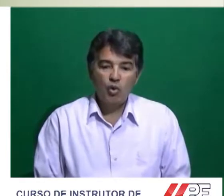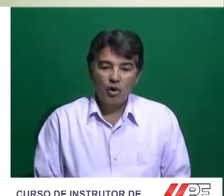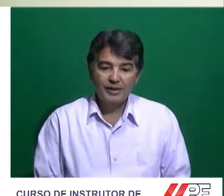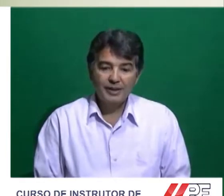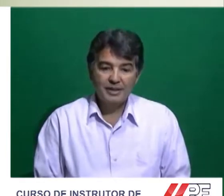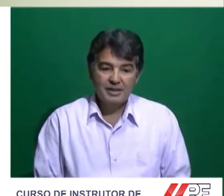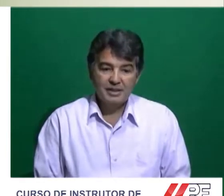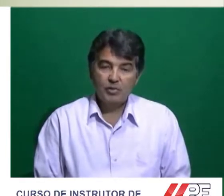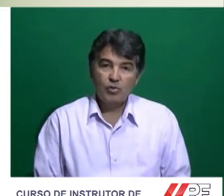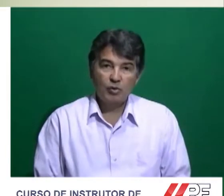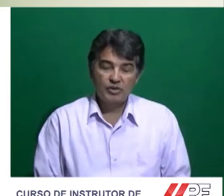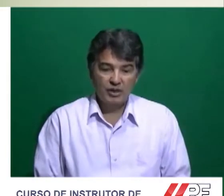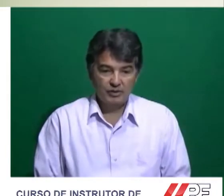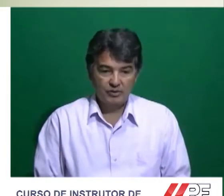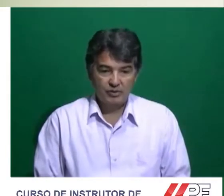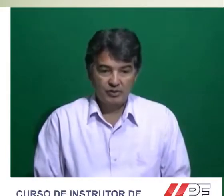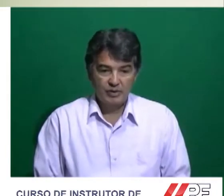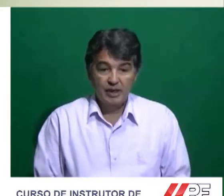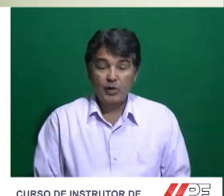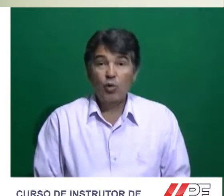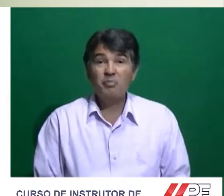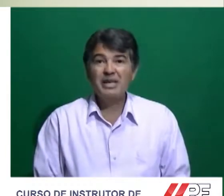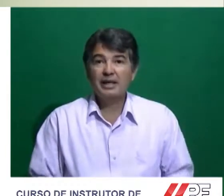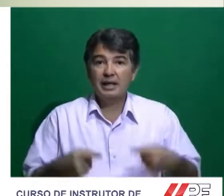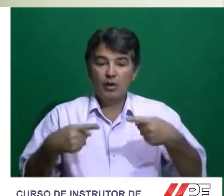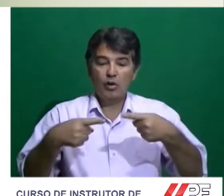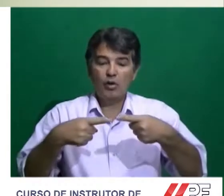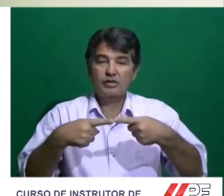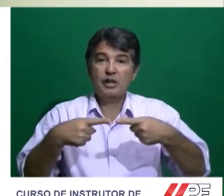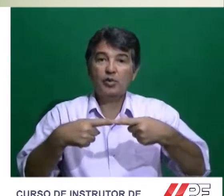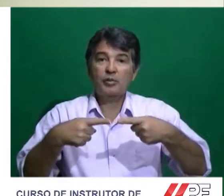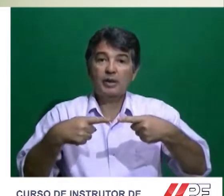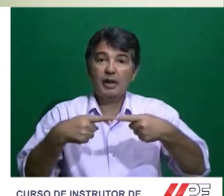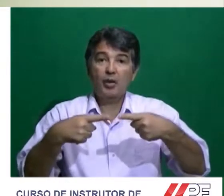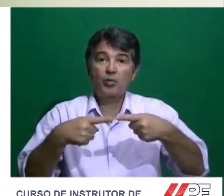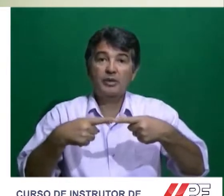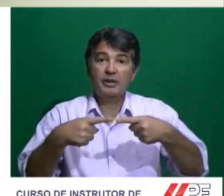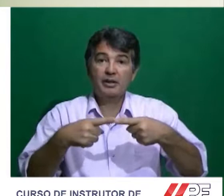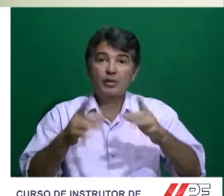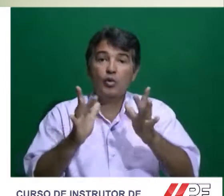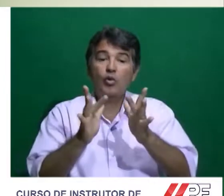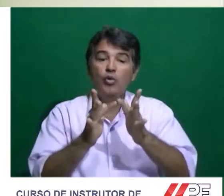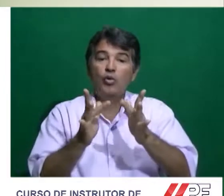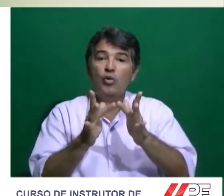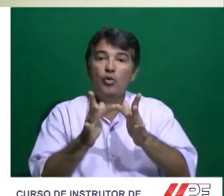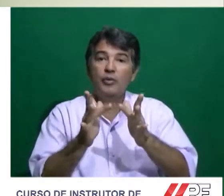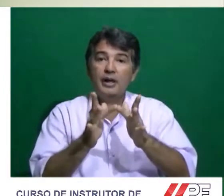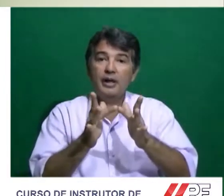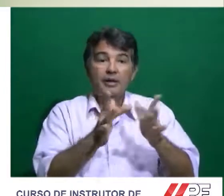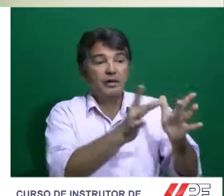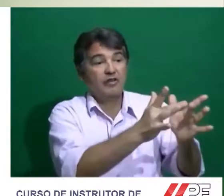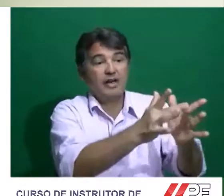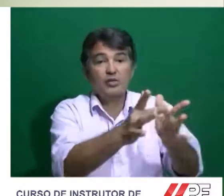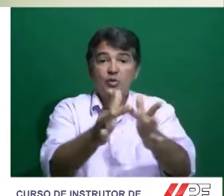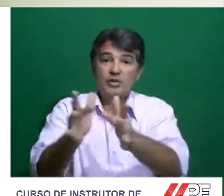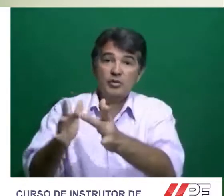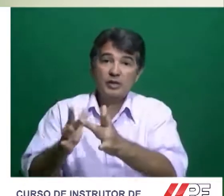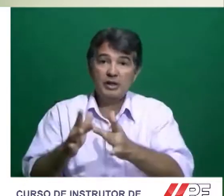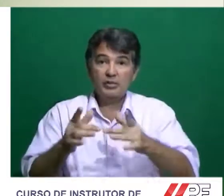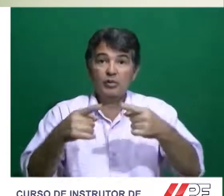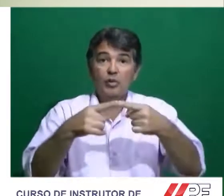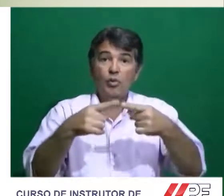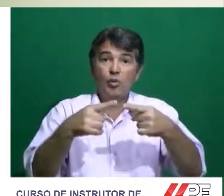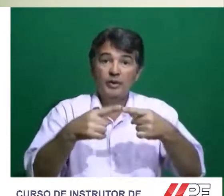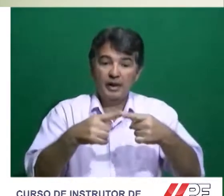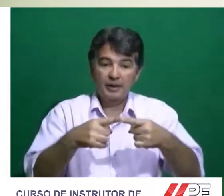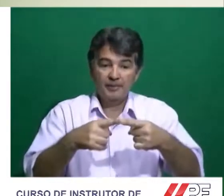com concordância com o objeto. Ele combina. Sinal de combinar. Combina. Ou combinar. Várias coisas